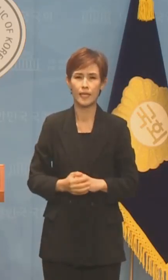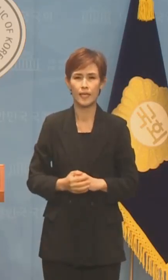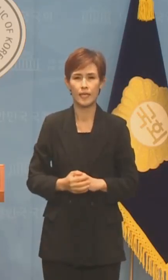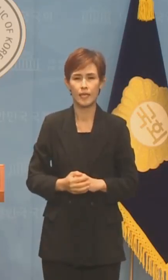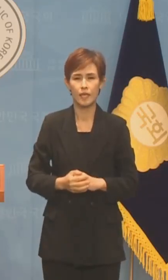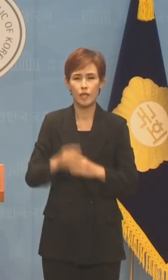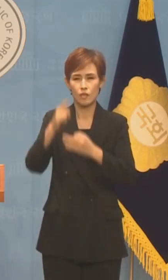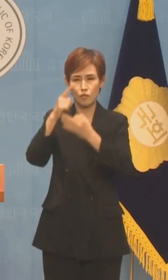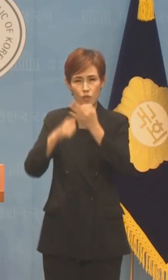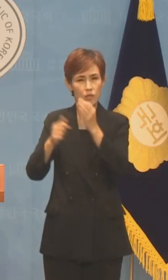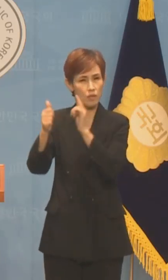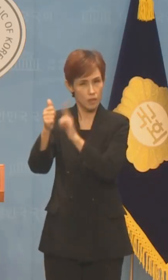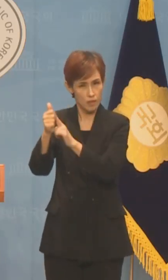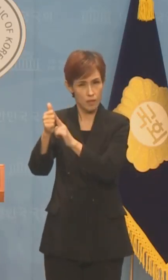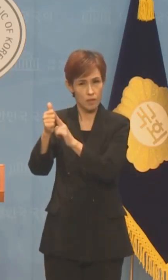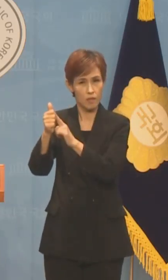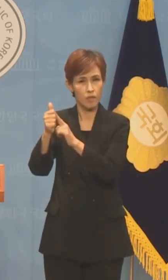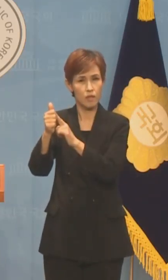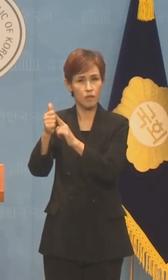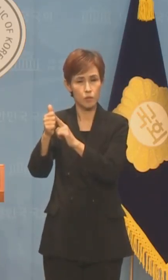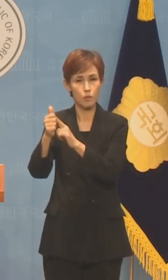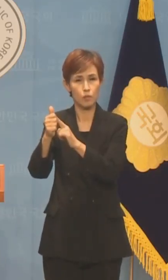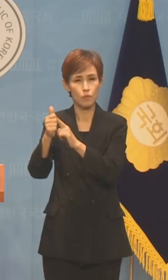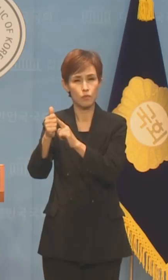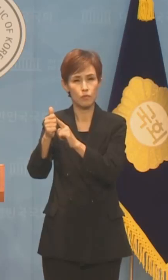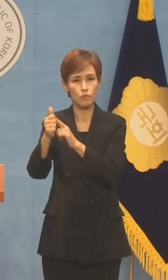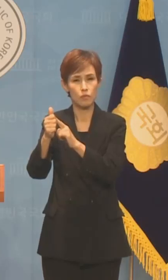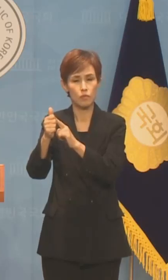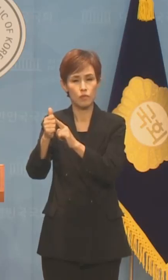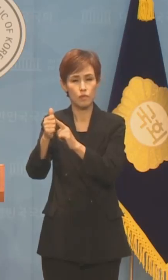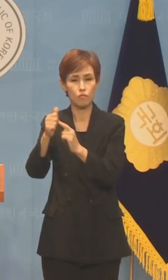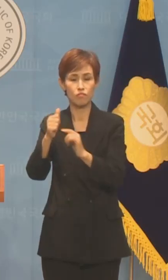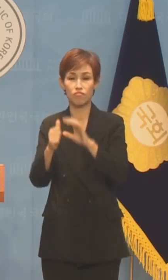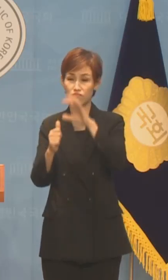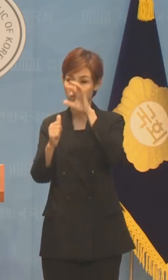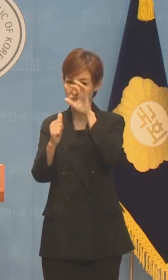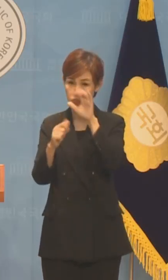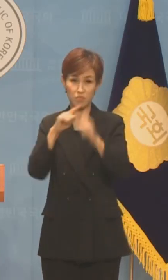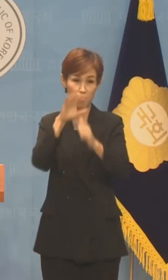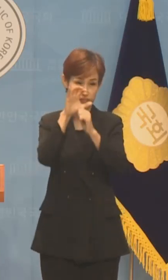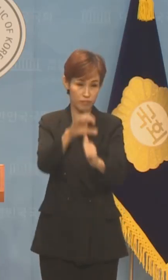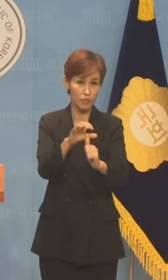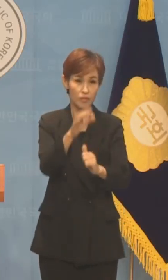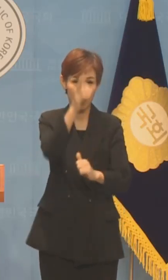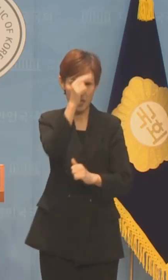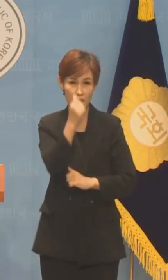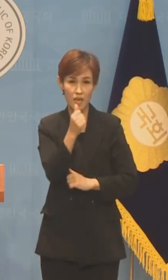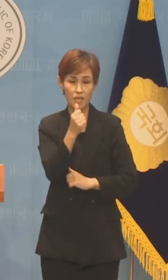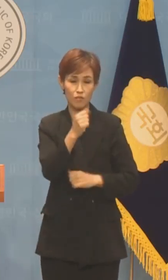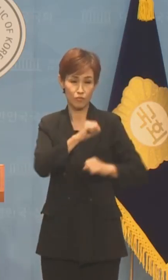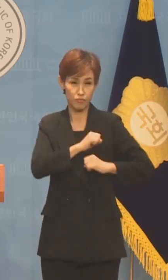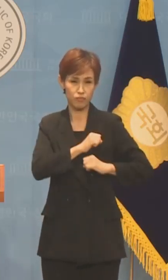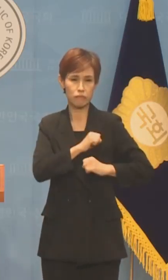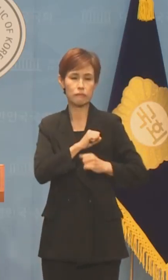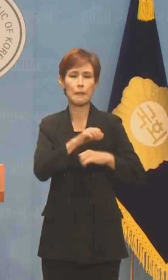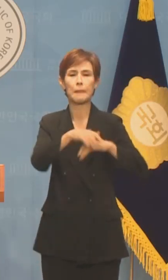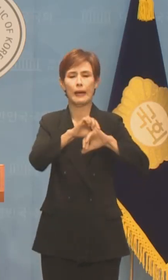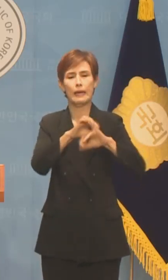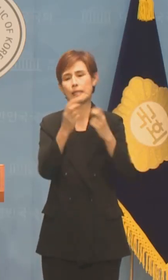망상에 빠진 윤석열과 이미 구속돼 기소된 군경지휘부는 들켰으니 뭐 어쩔 수